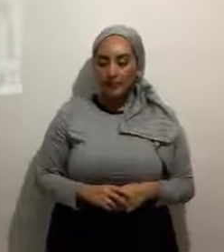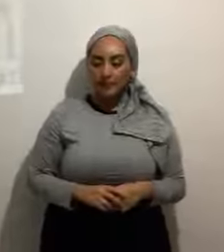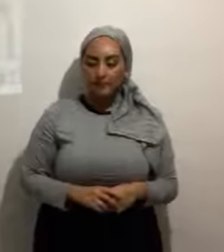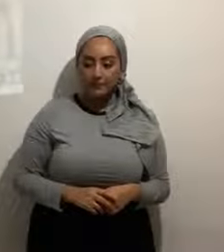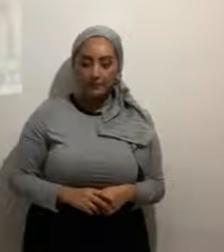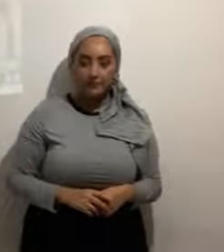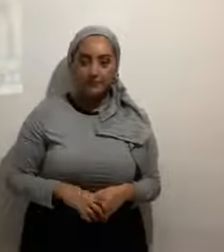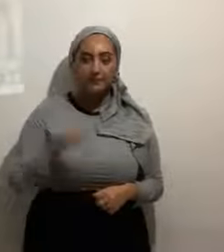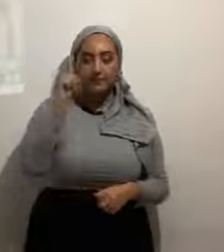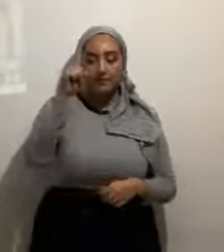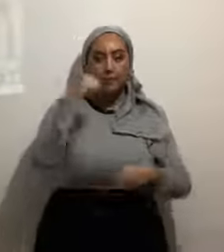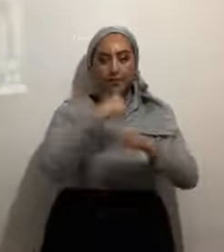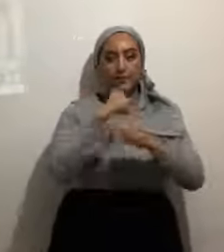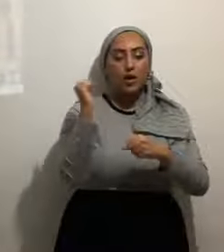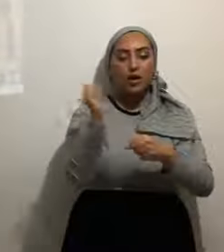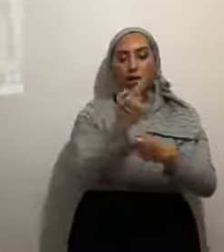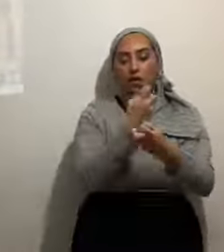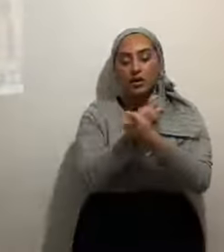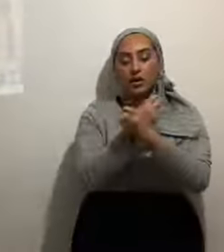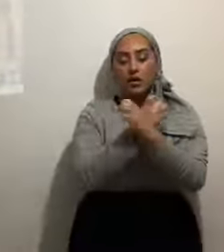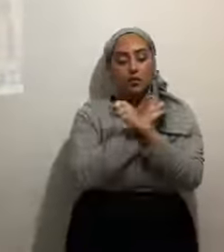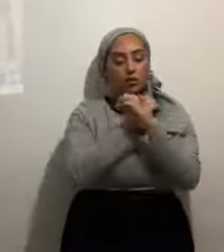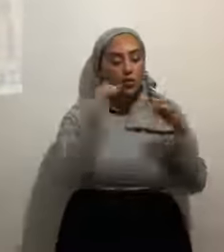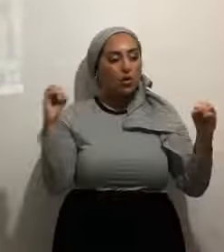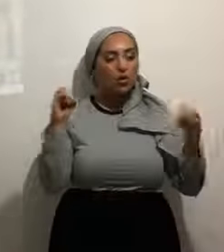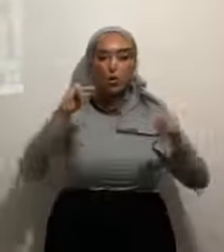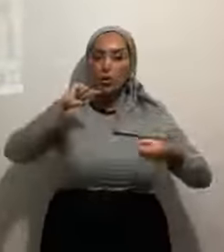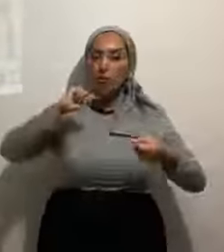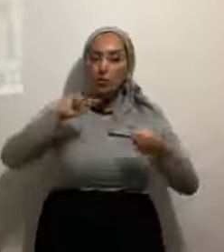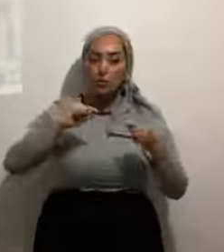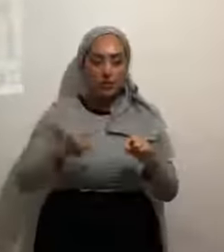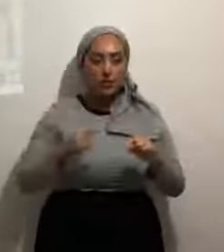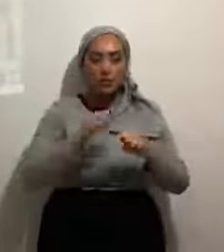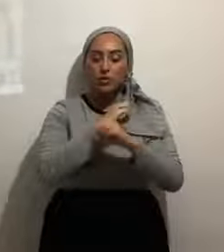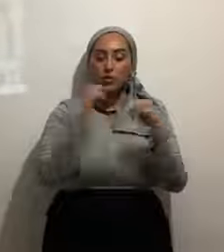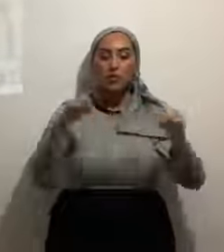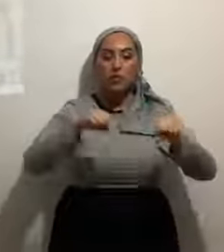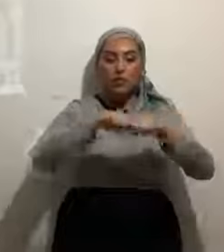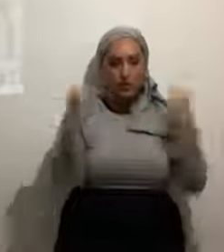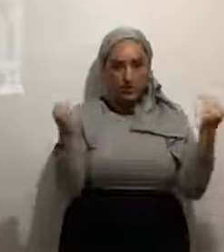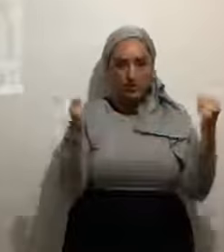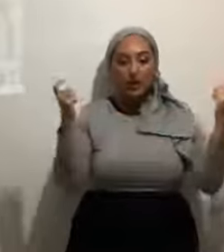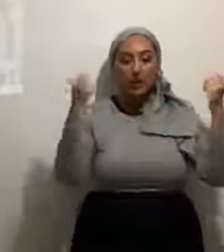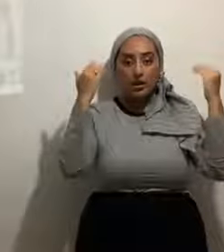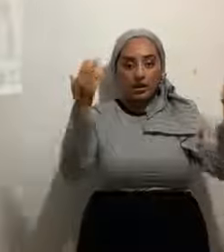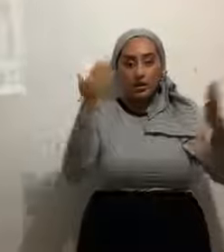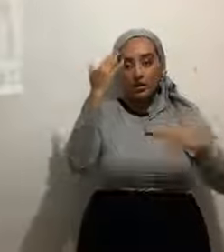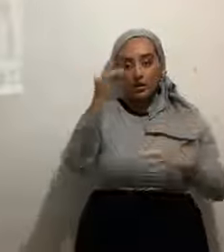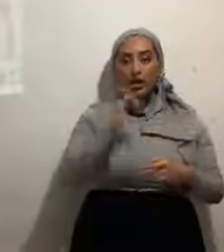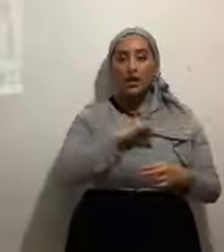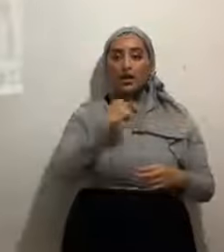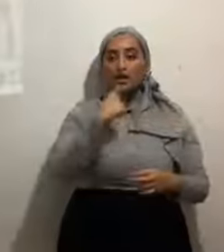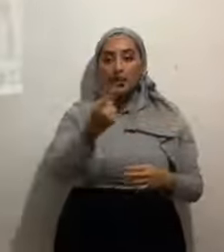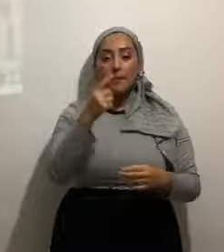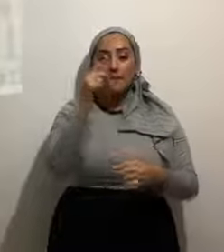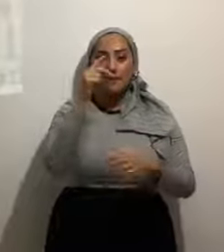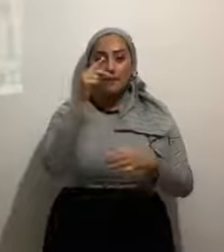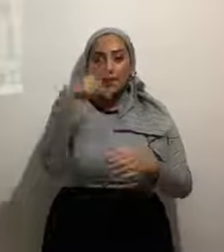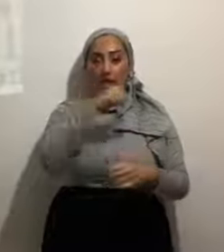Él guarda todos sus huesos, ni uno de ellos será quebrantado. Aleluya, aleluya. Por eso dije que David era profeta.